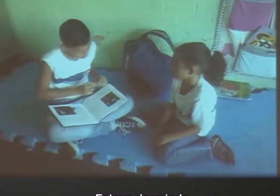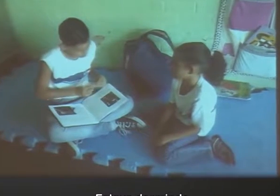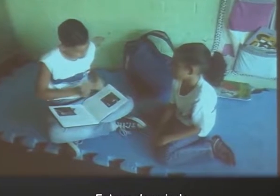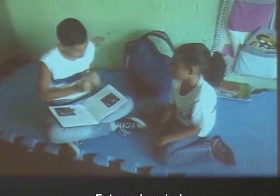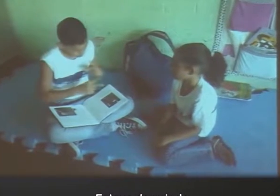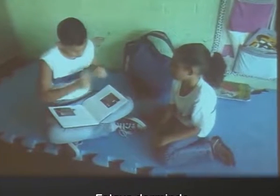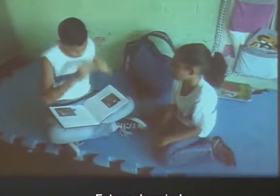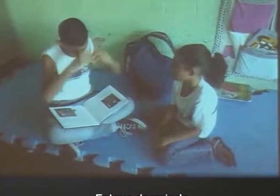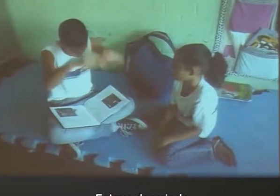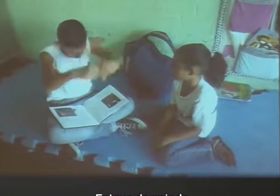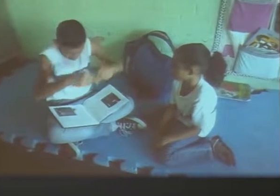estava dormindo.